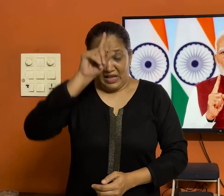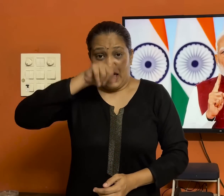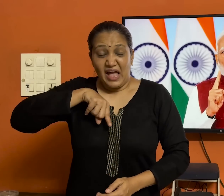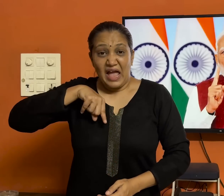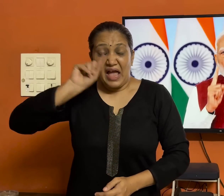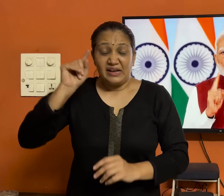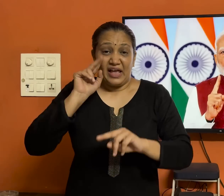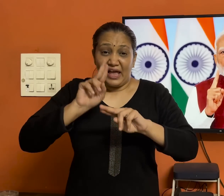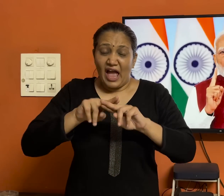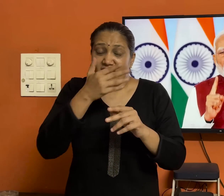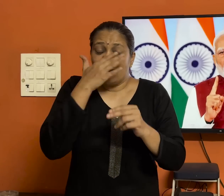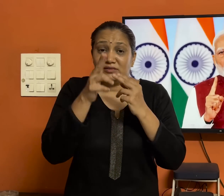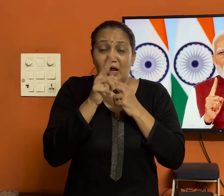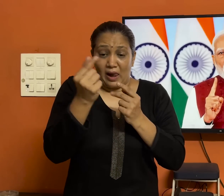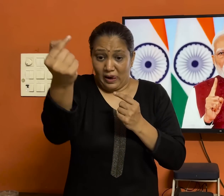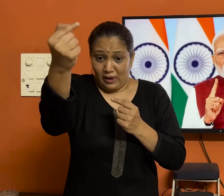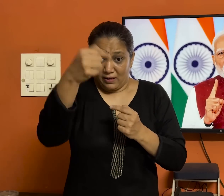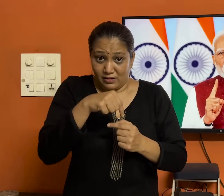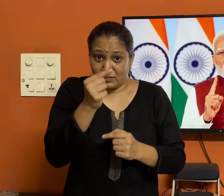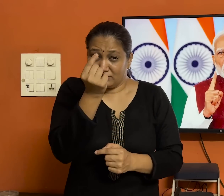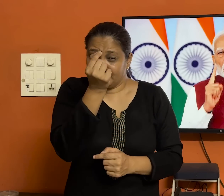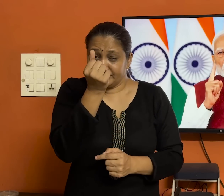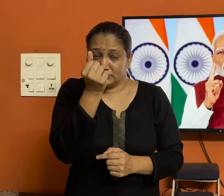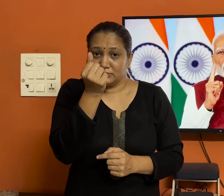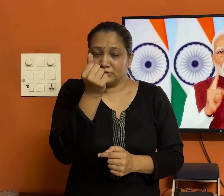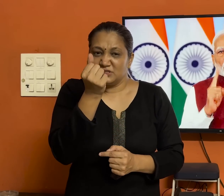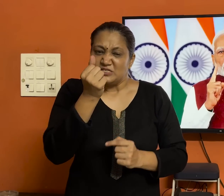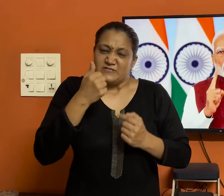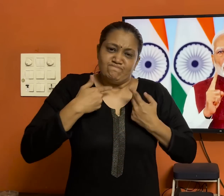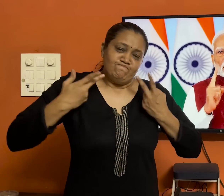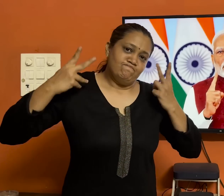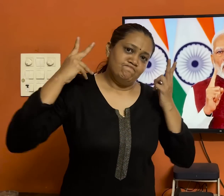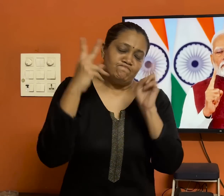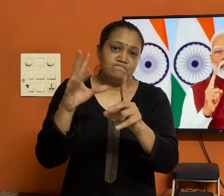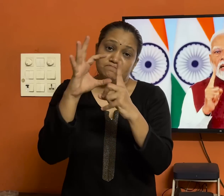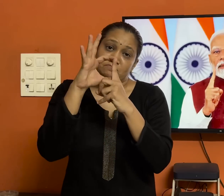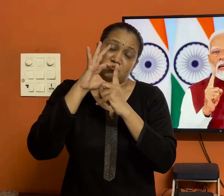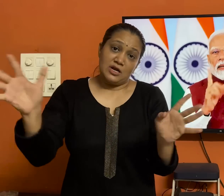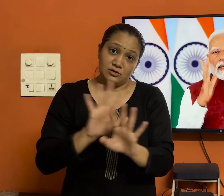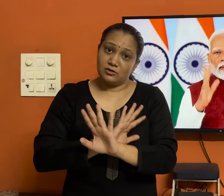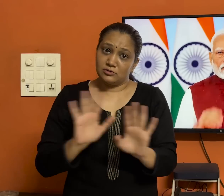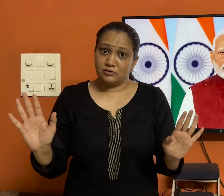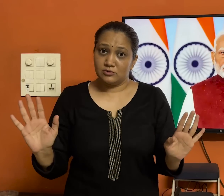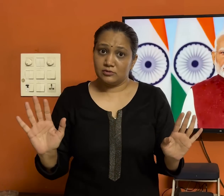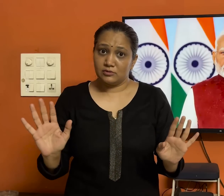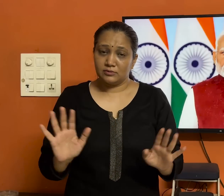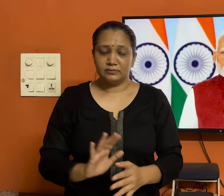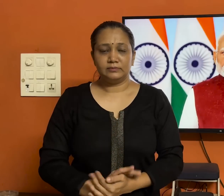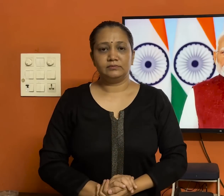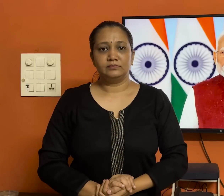भारत पर आतंकी हमला हुआ तो मुंह तोड़ जवाब दिया जाएगा।